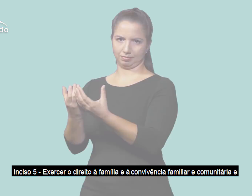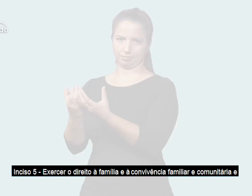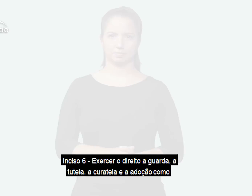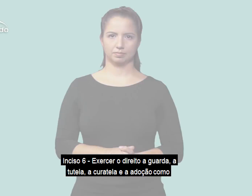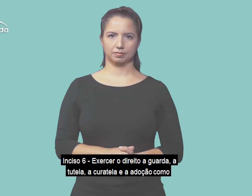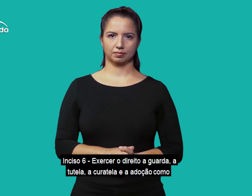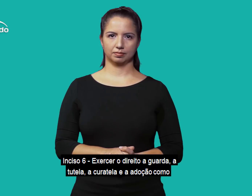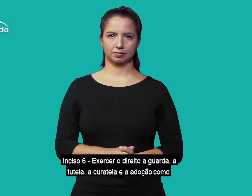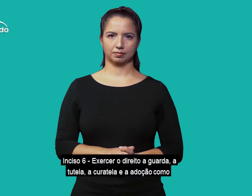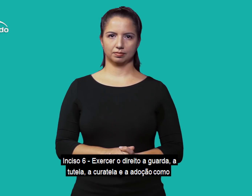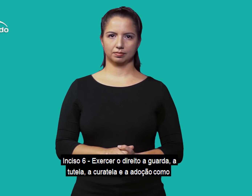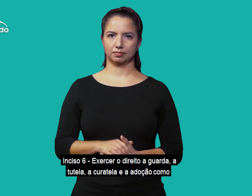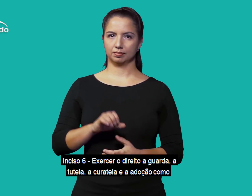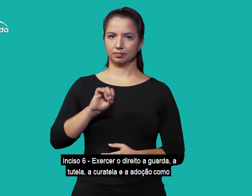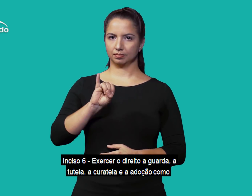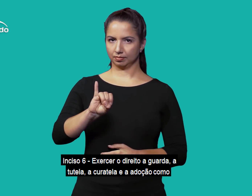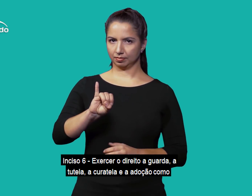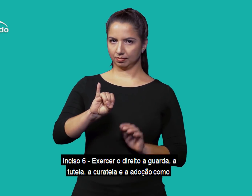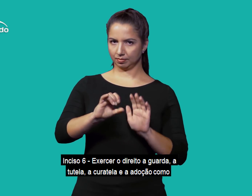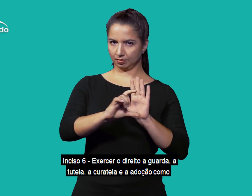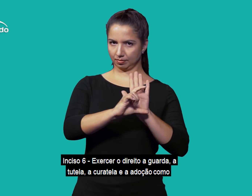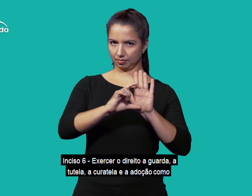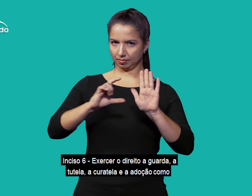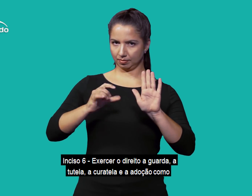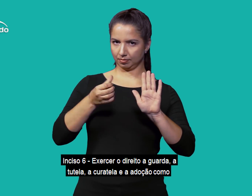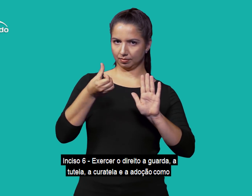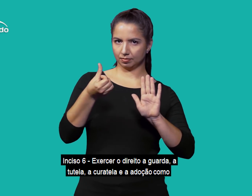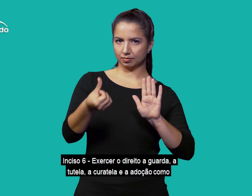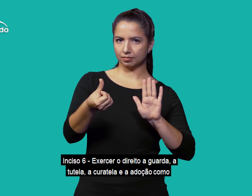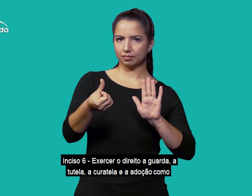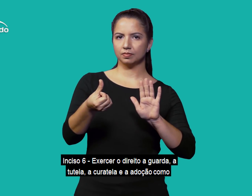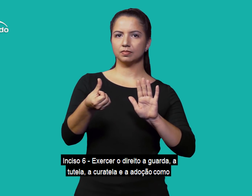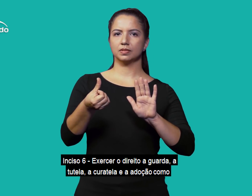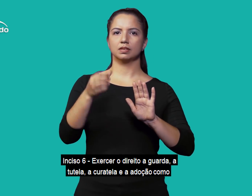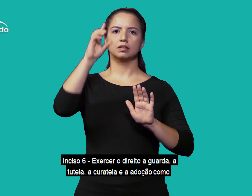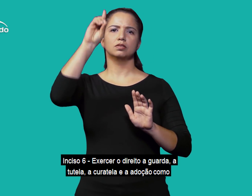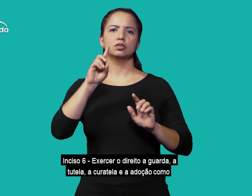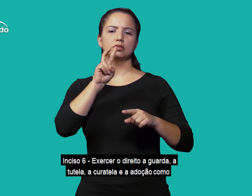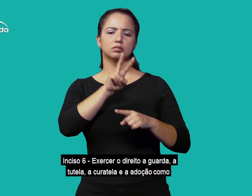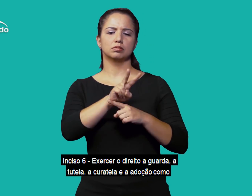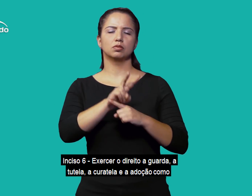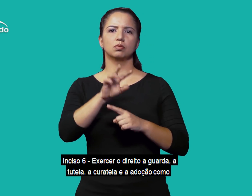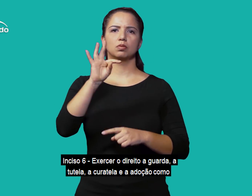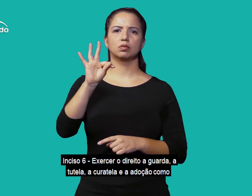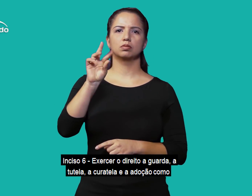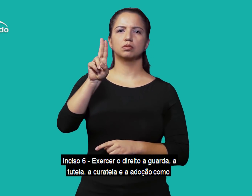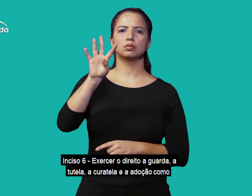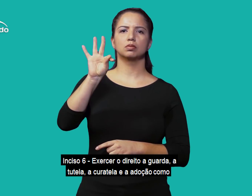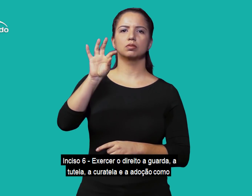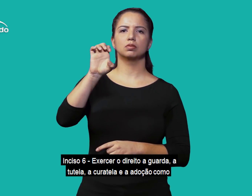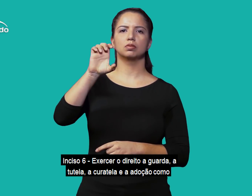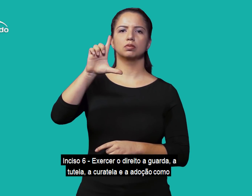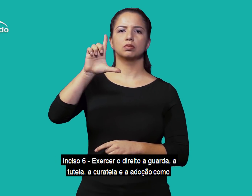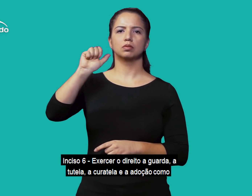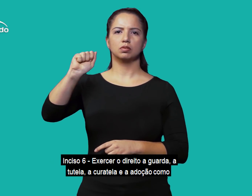inciso 6 exercer o direito à guarda a tutela a pôr a tela ea adoção como